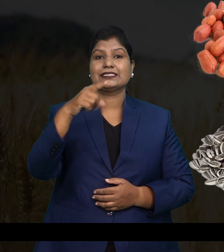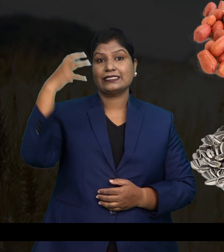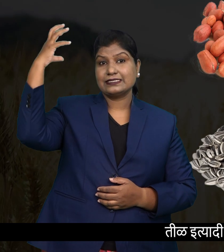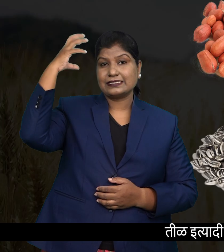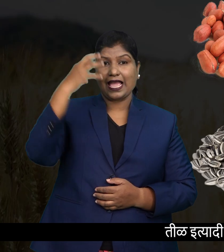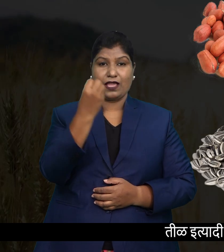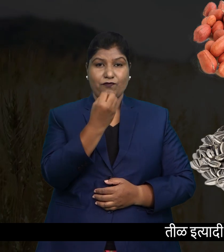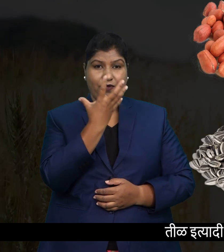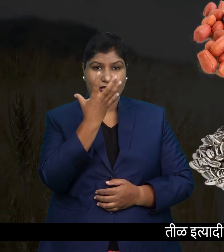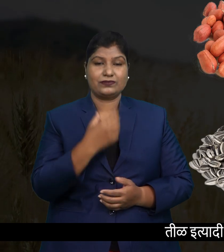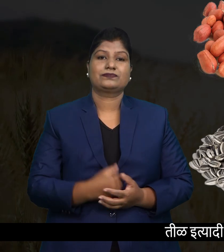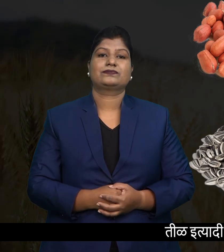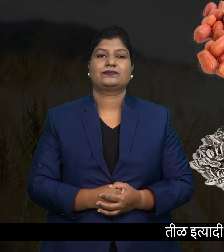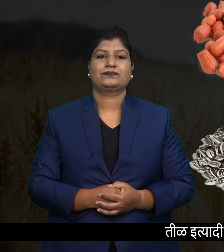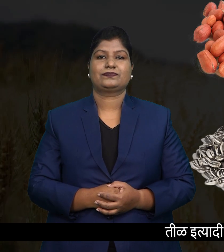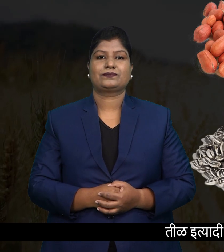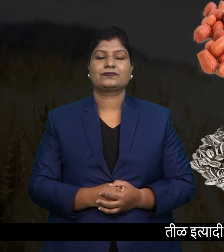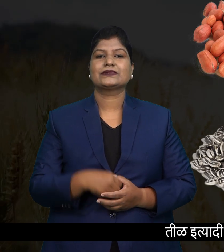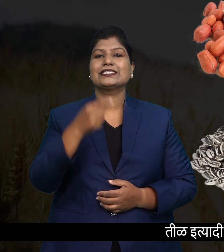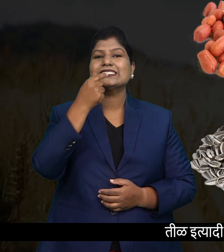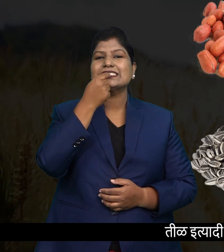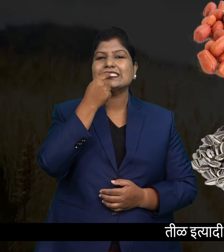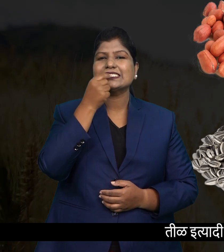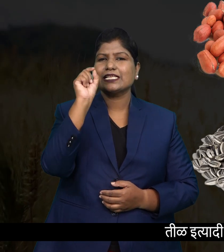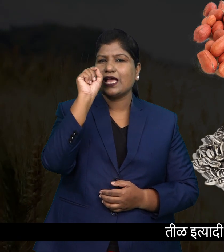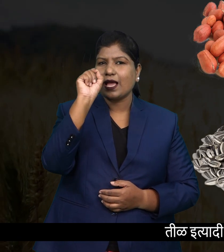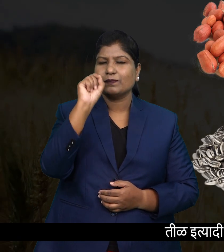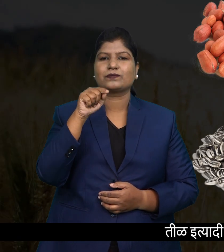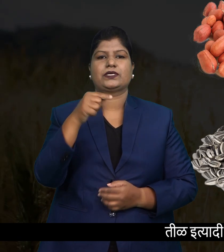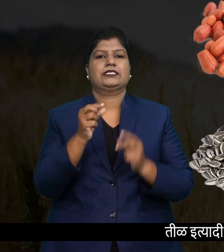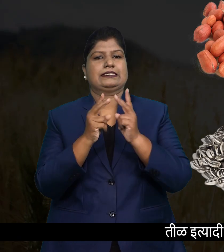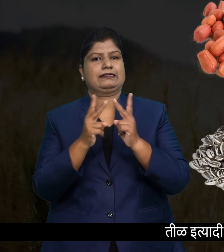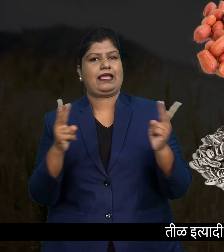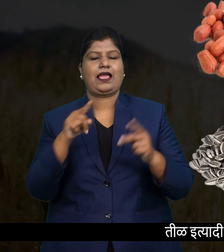सूर्यफूल, तीळ इत्यादी बियाण्यांपासून तेल मिळते.